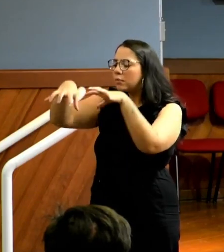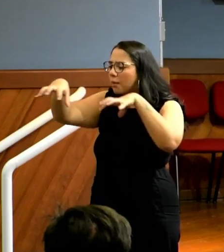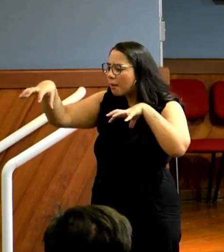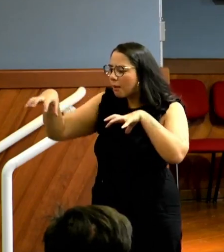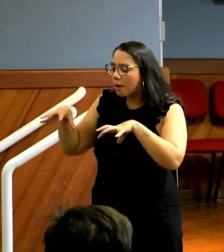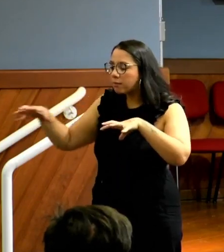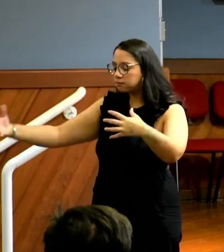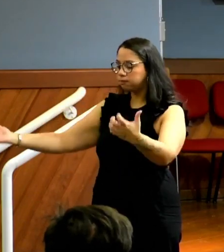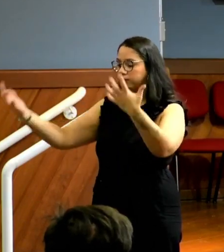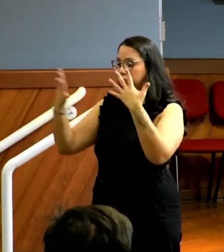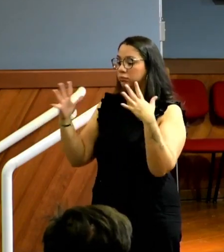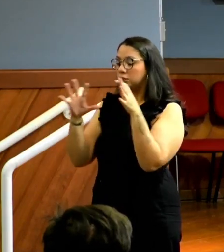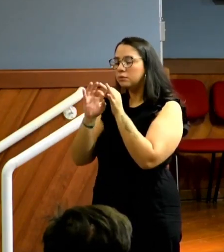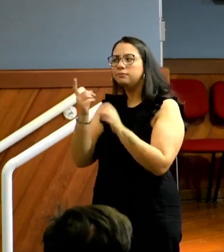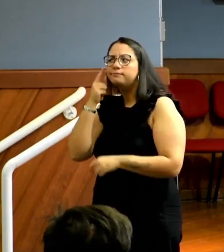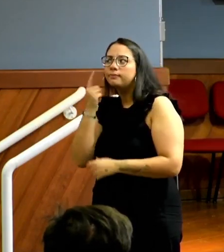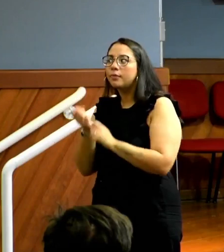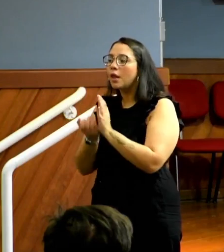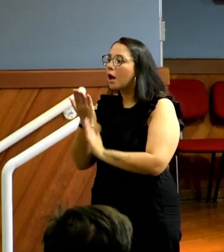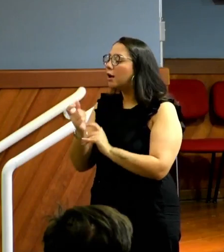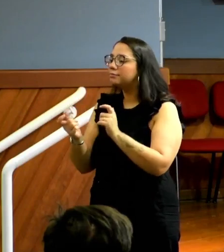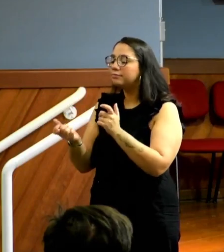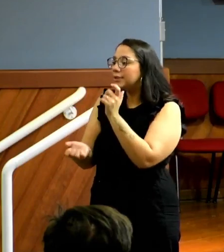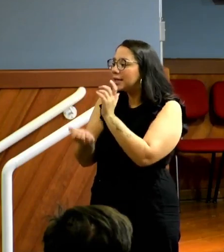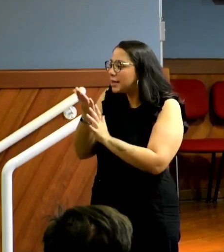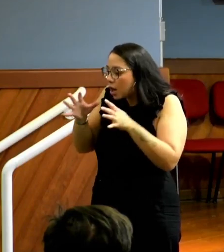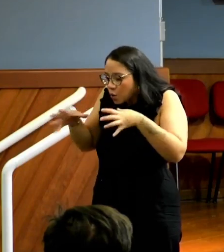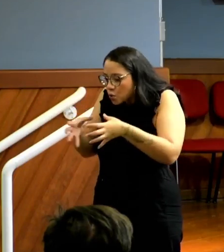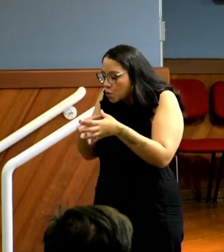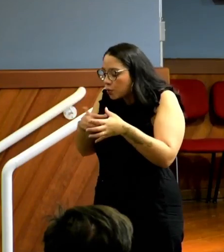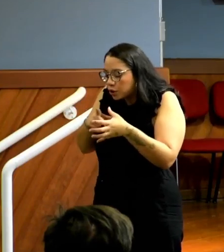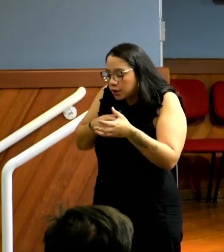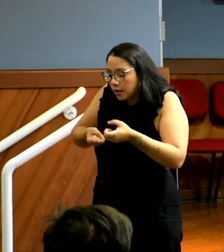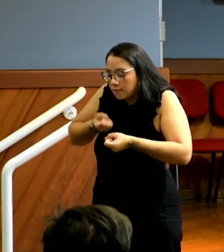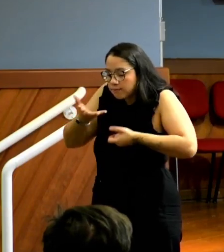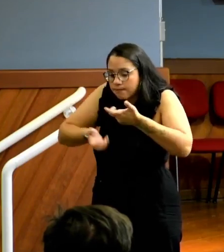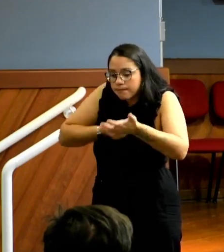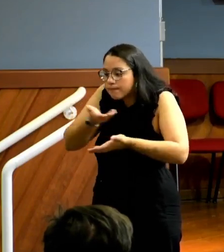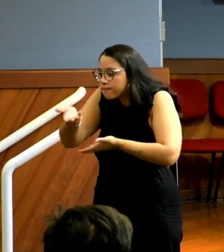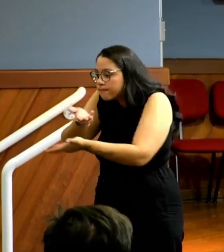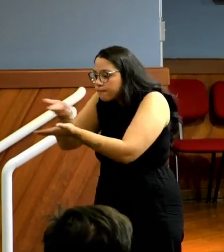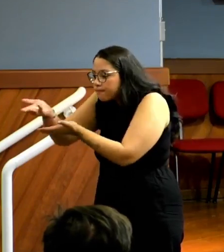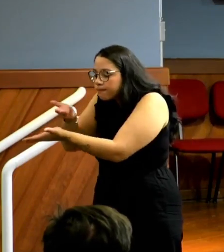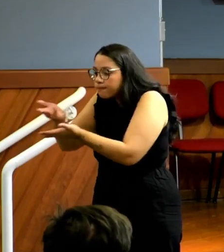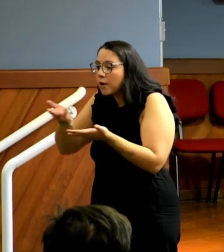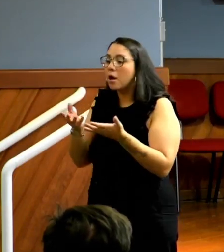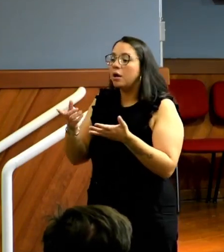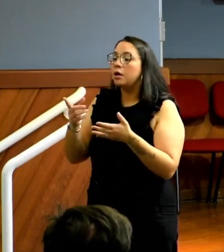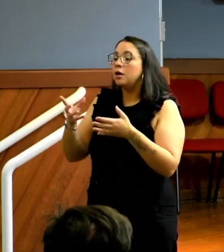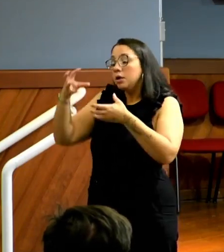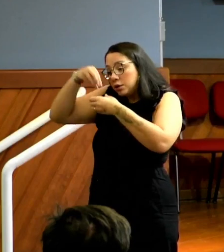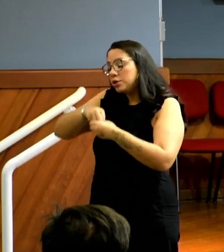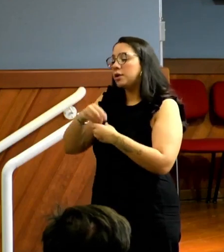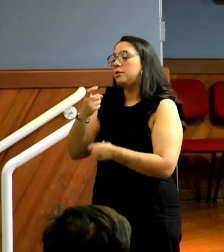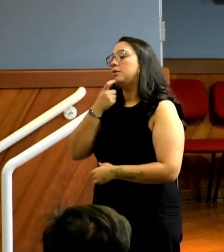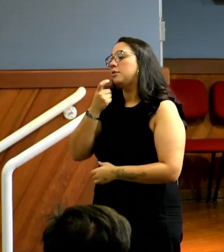possibilidade de se criar um ambiente de trocas, né, um ambiente de trocas de experiências e de formação interna à cidade de